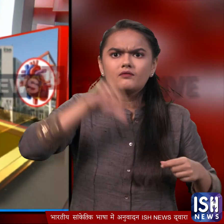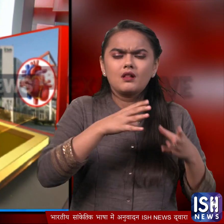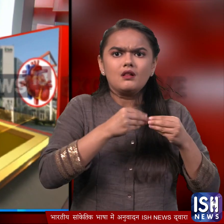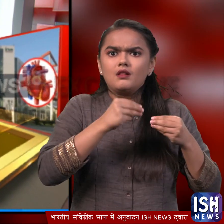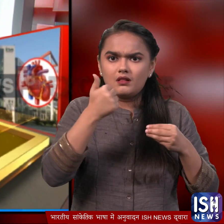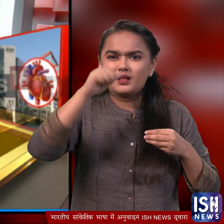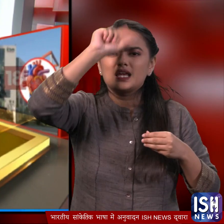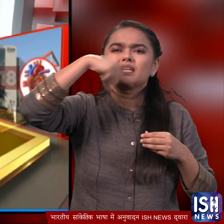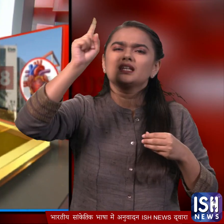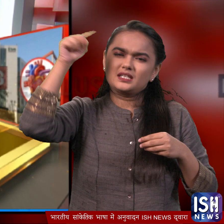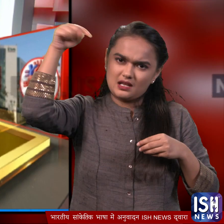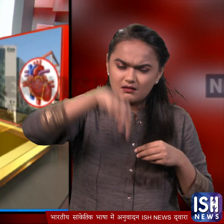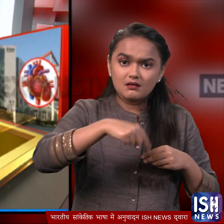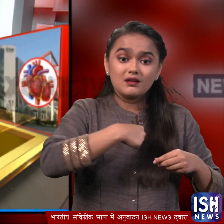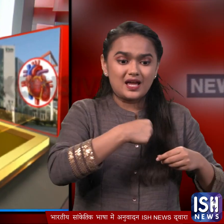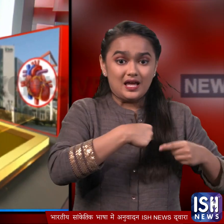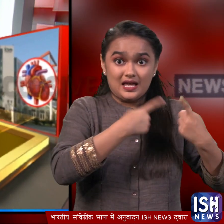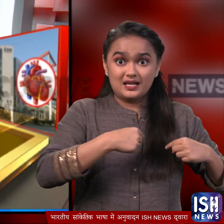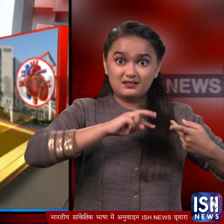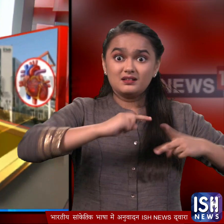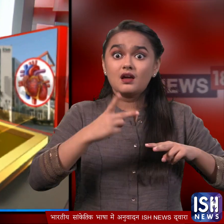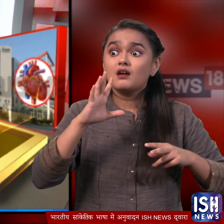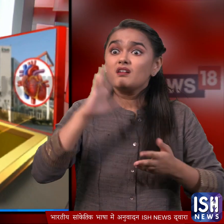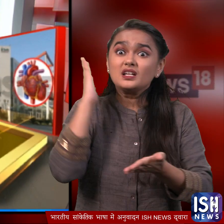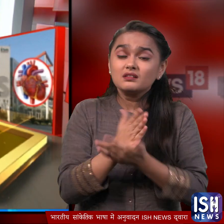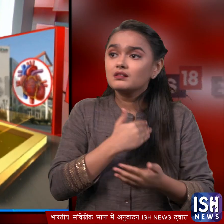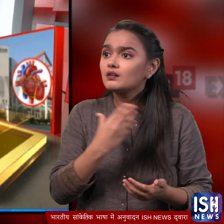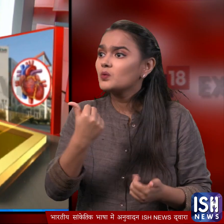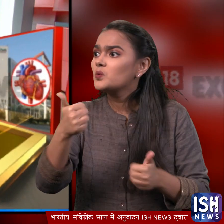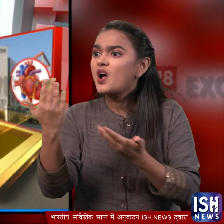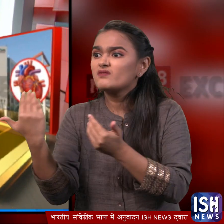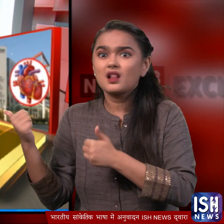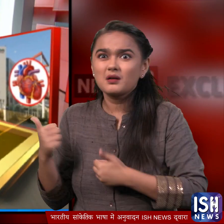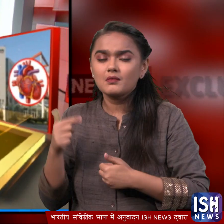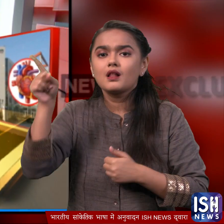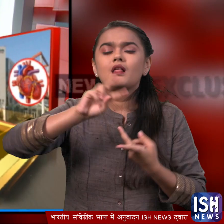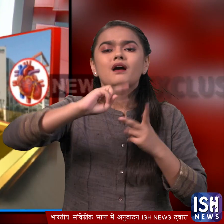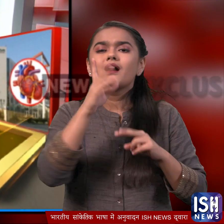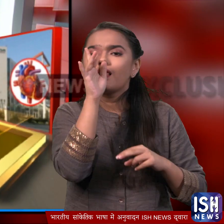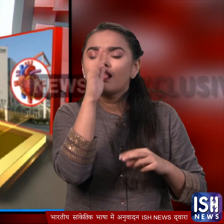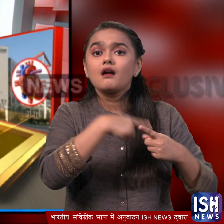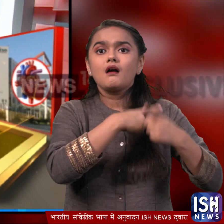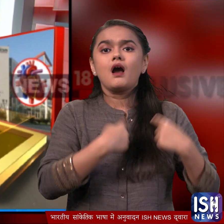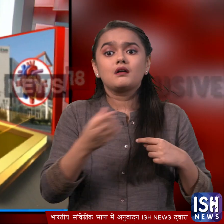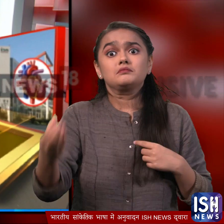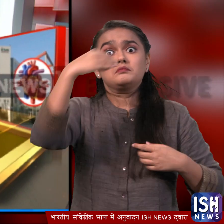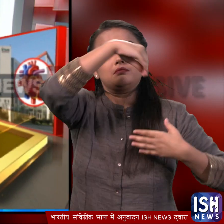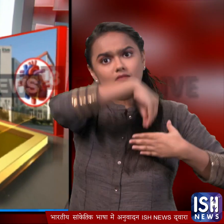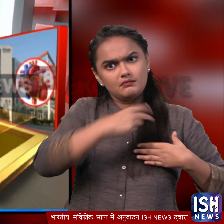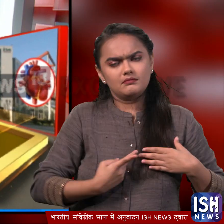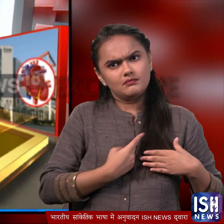परेशानी का इलाज कराने भारत आया था। तब ट्रांसप्लांट के लिए असली दिल मौजूद नहीं था, इसलिए डॉक्टरों ने मरीज के शरीर में आर्टिफिशियल दिल लगा